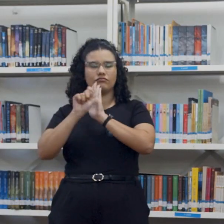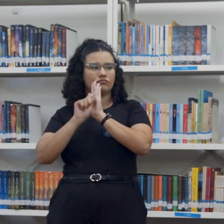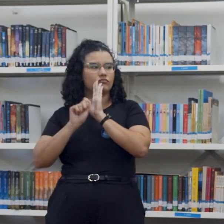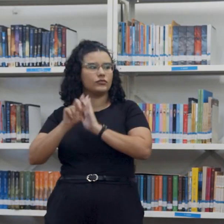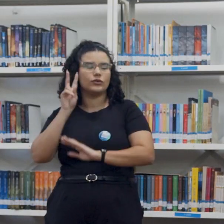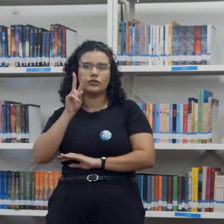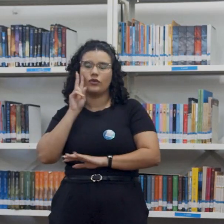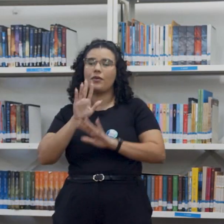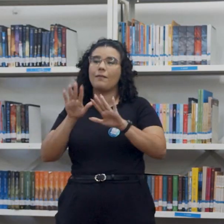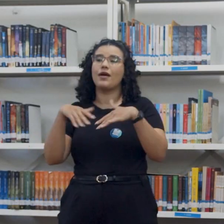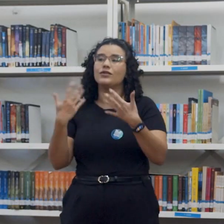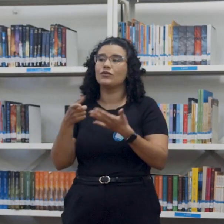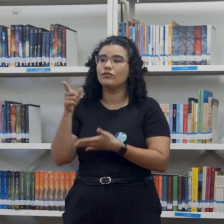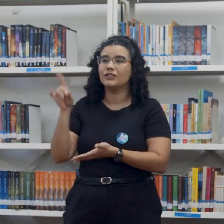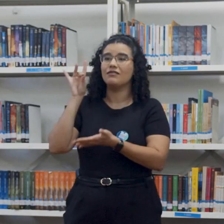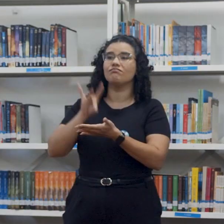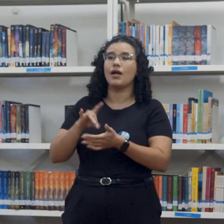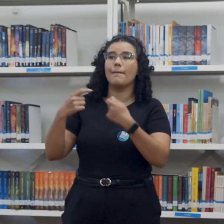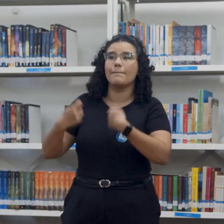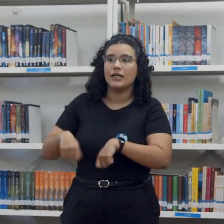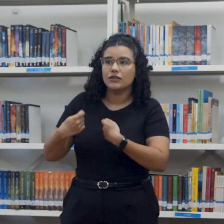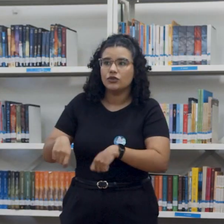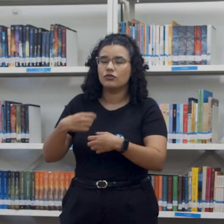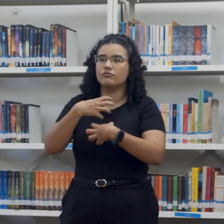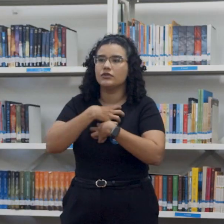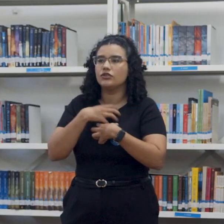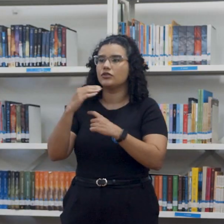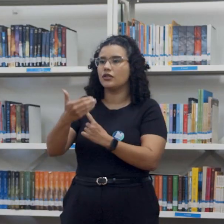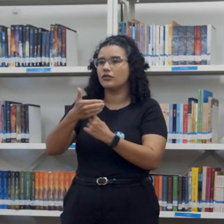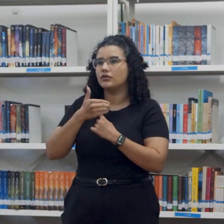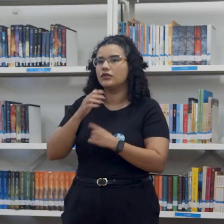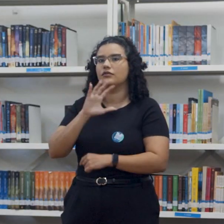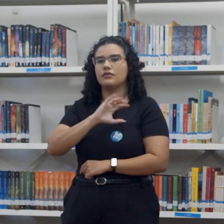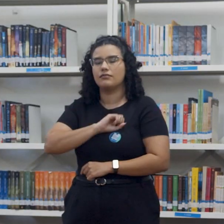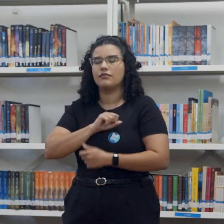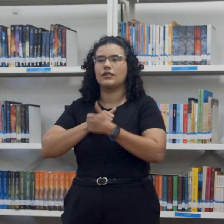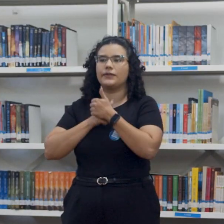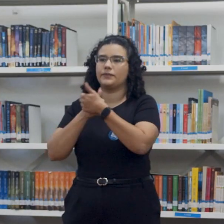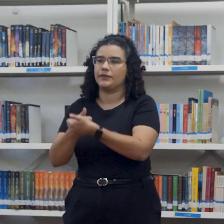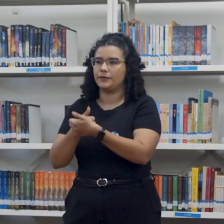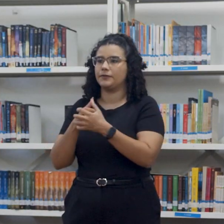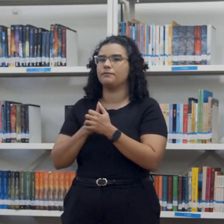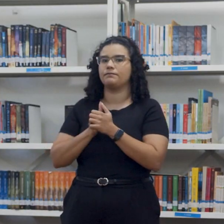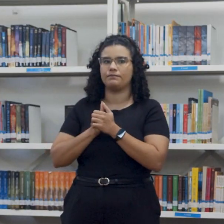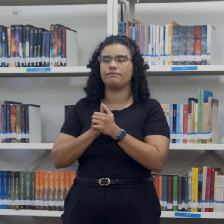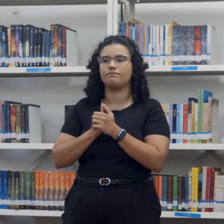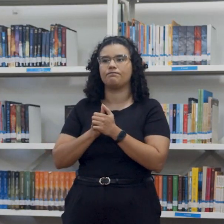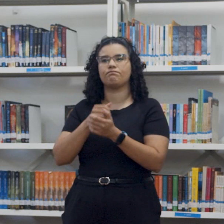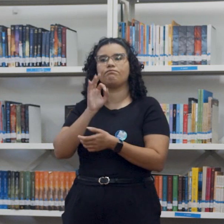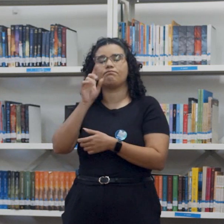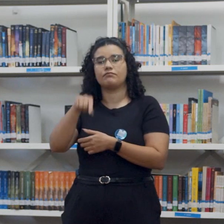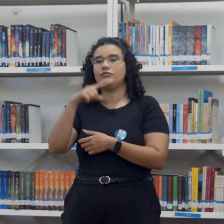estive quando você precisou se sentir acolhida, amada e acompanhada. É